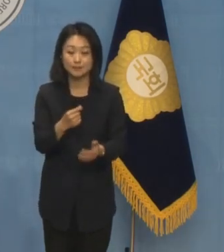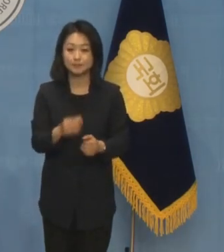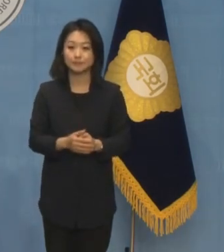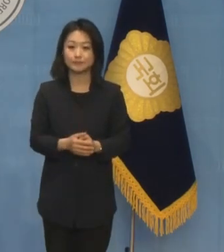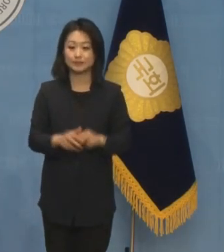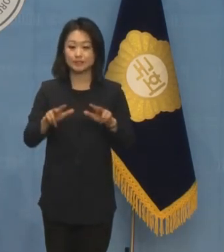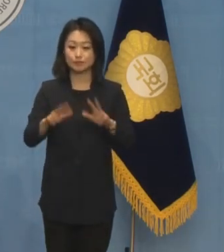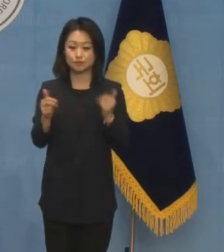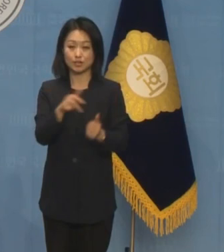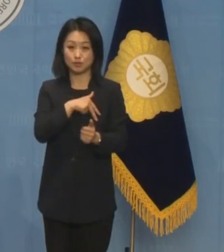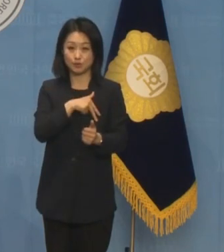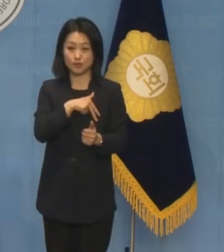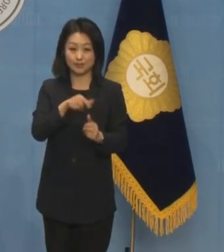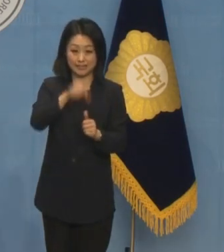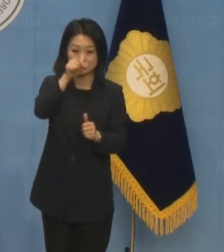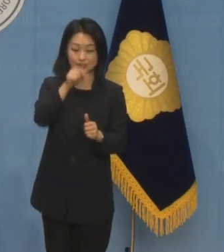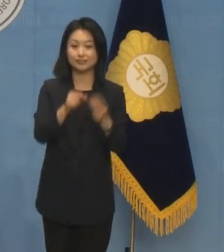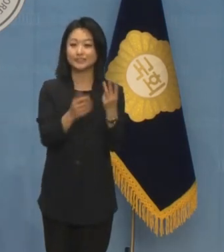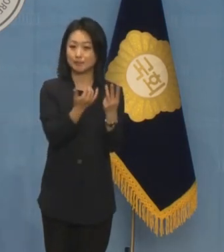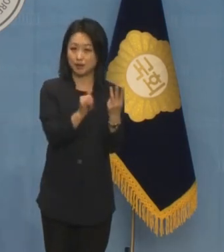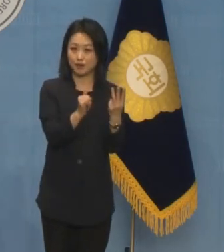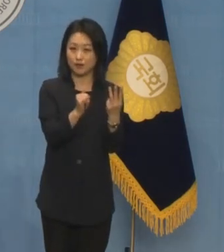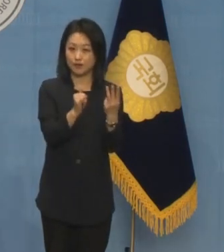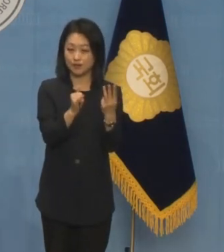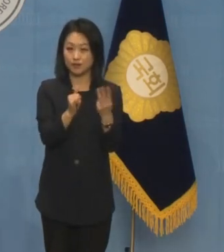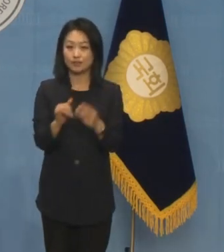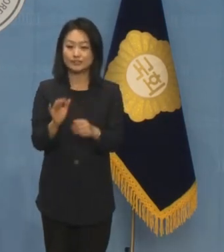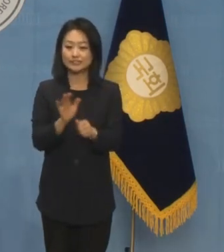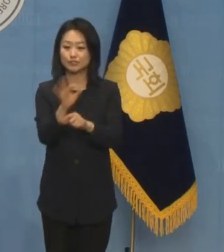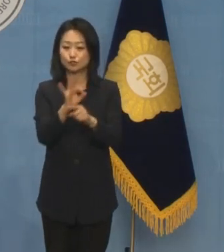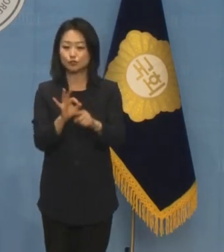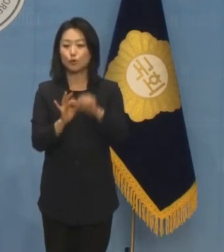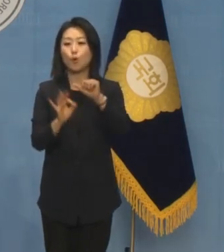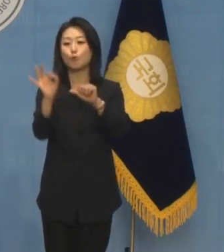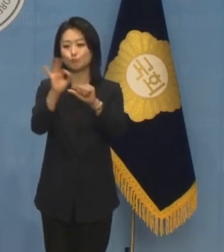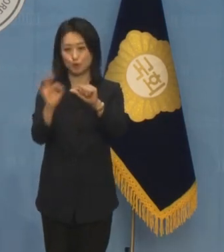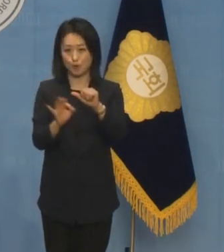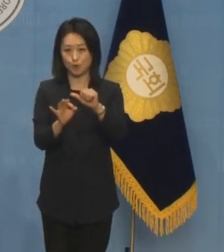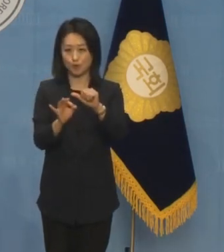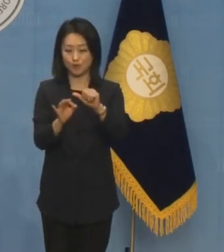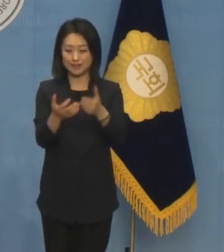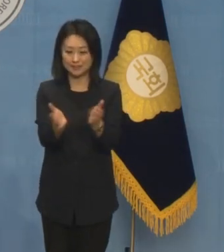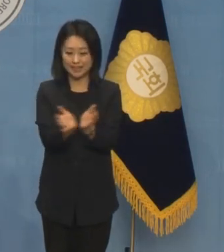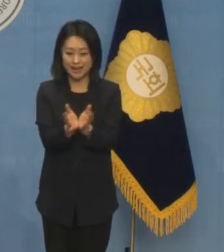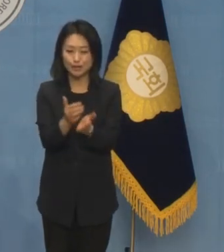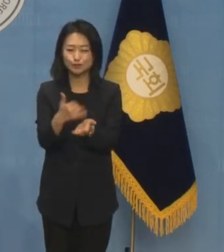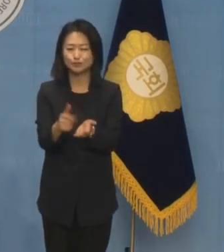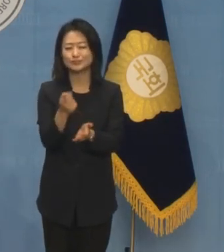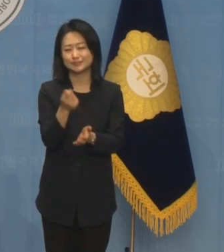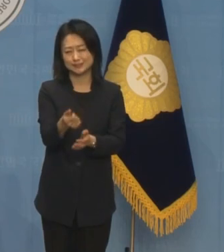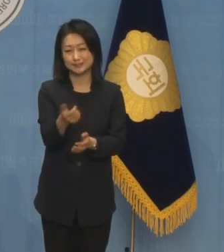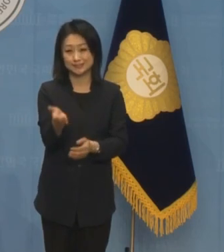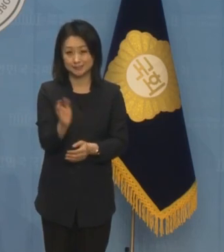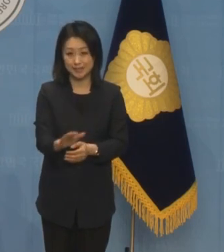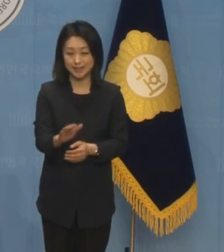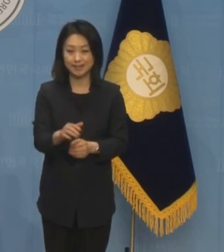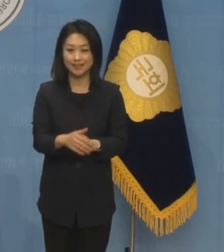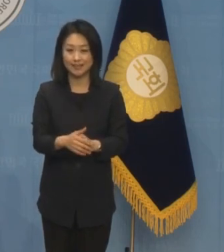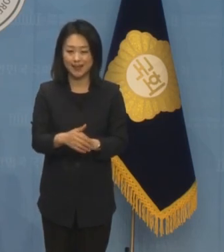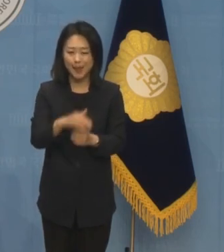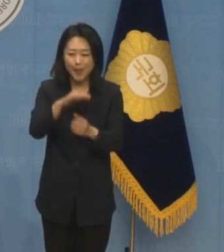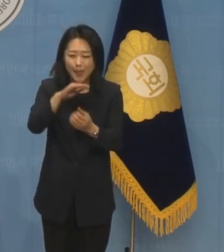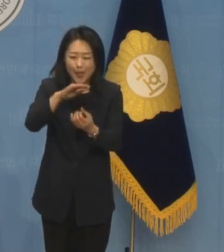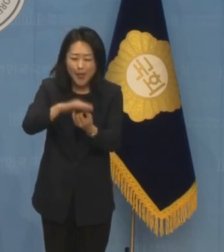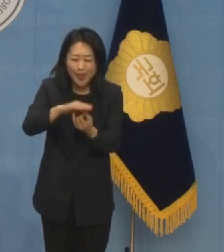국회의원 당선인 3석, 여론조사 지지율 5%, 아직은 작은 정당입니다. 이런 꼬마